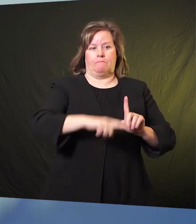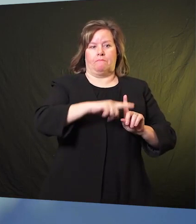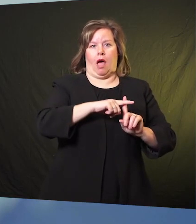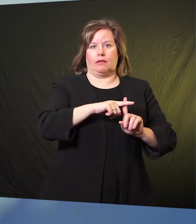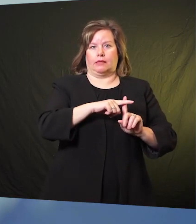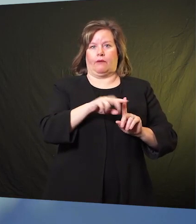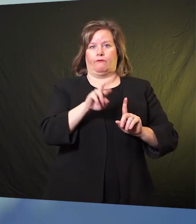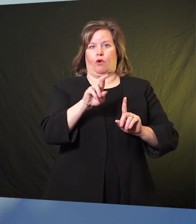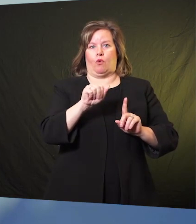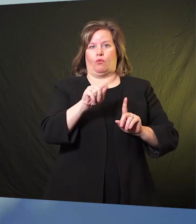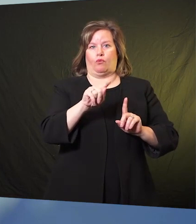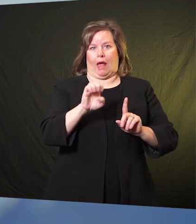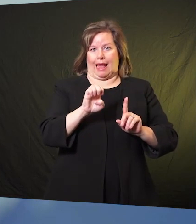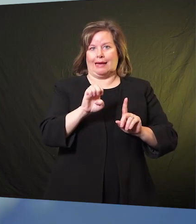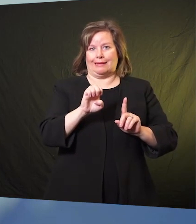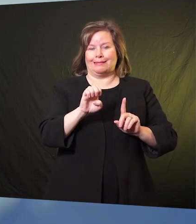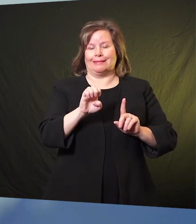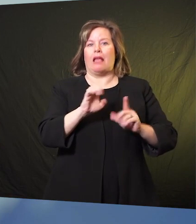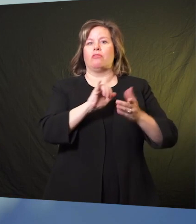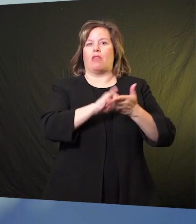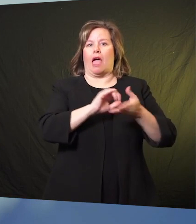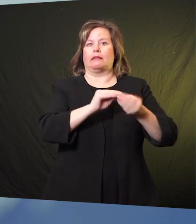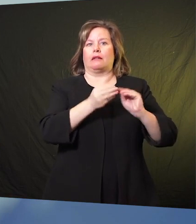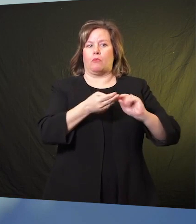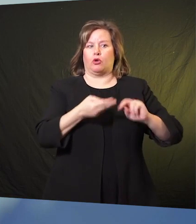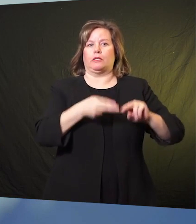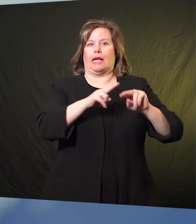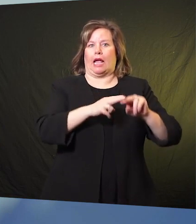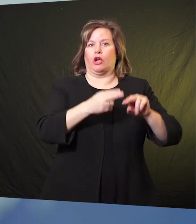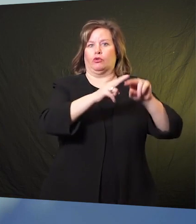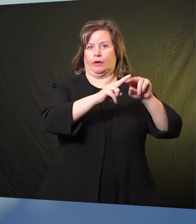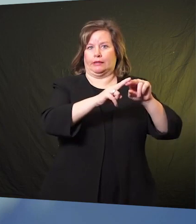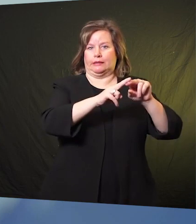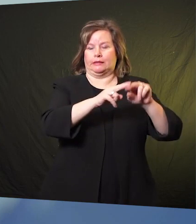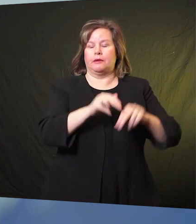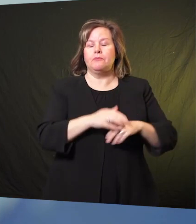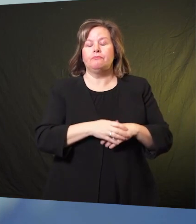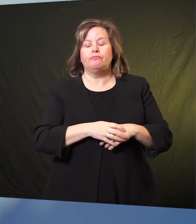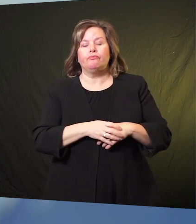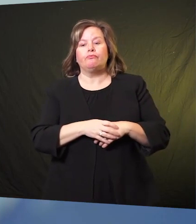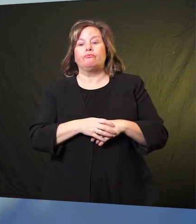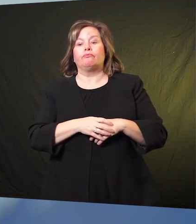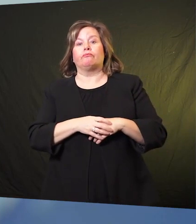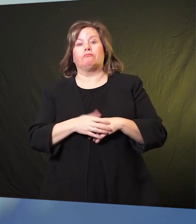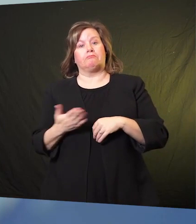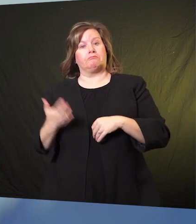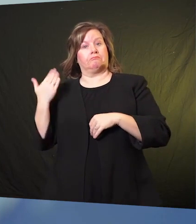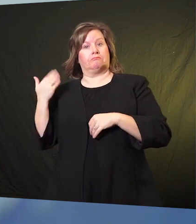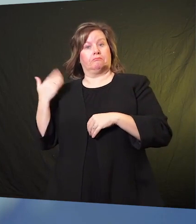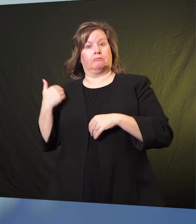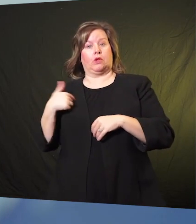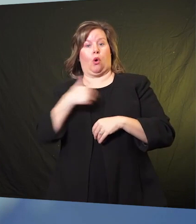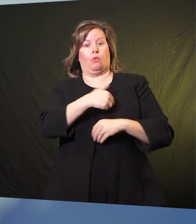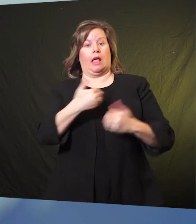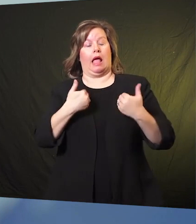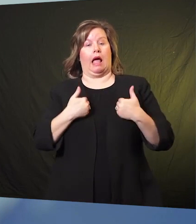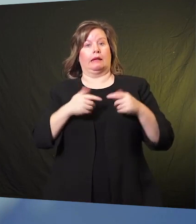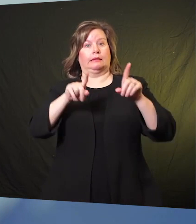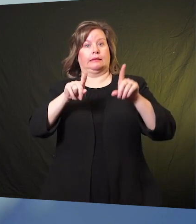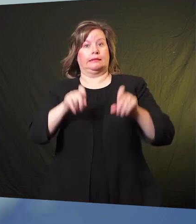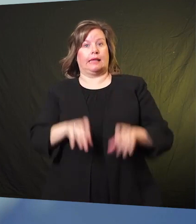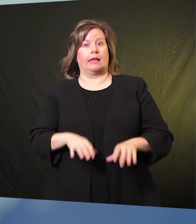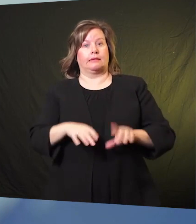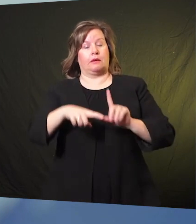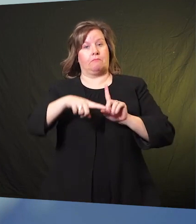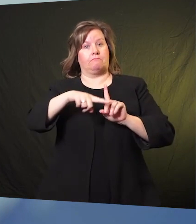gradualmente al principio estábamos viendo una tasa de positividad de prueba de 2 a 4 por ciento volviendo